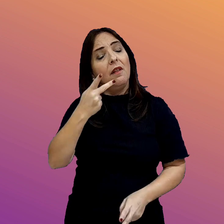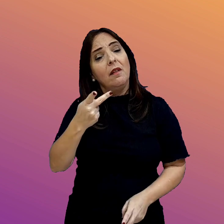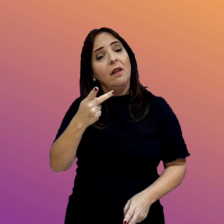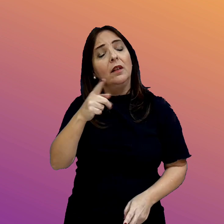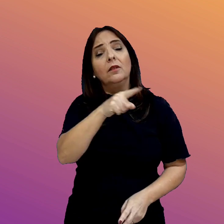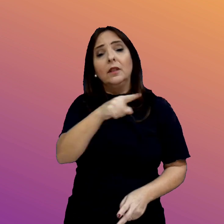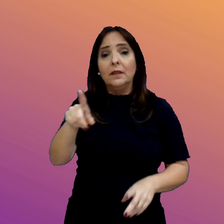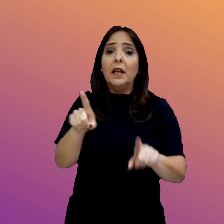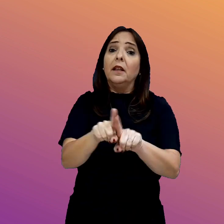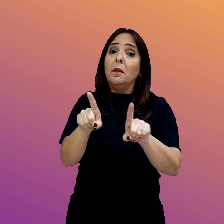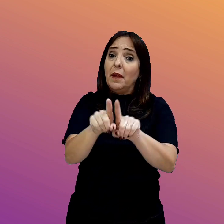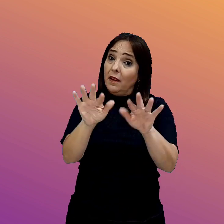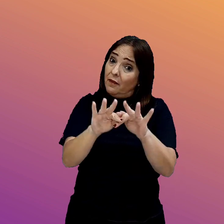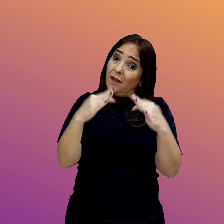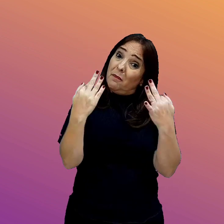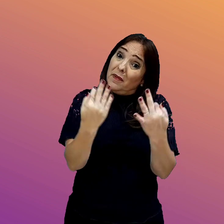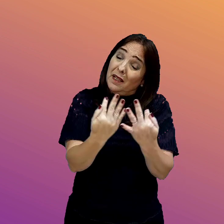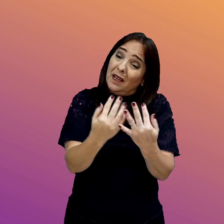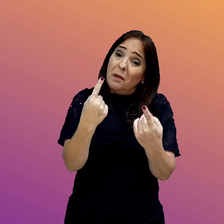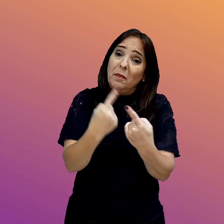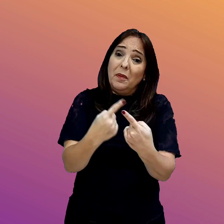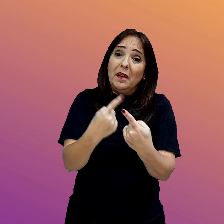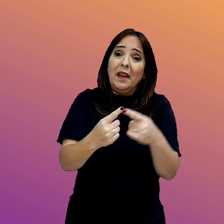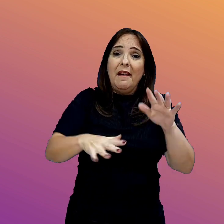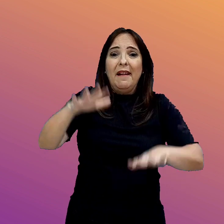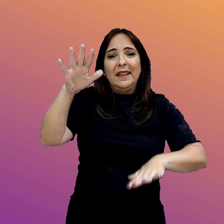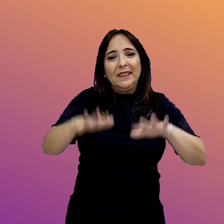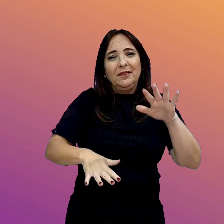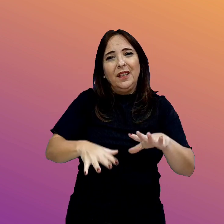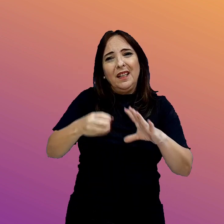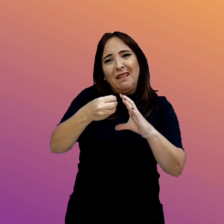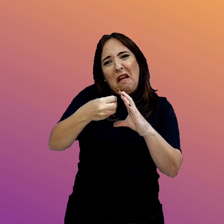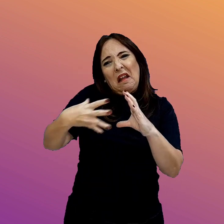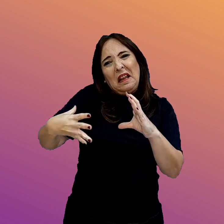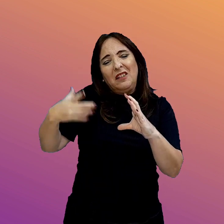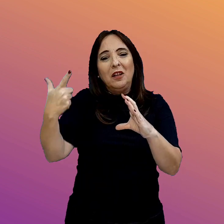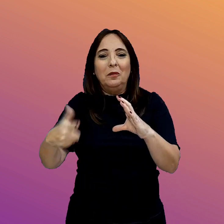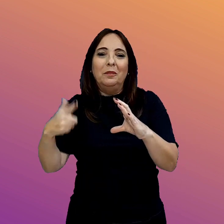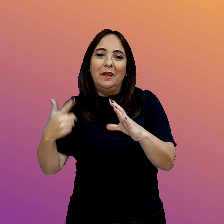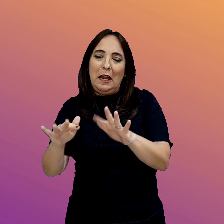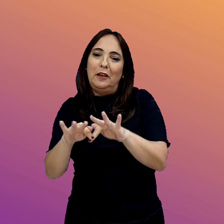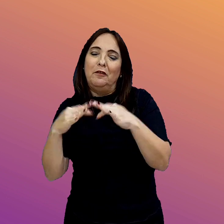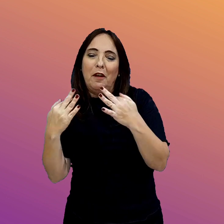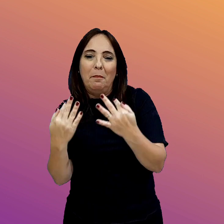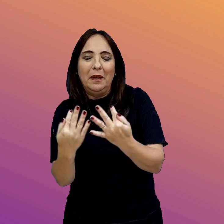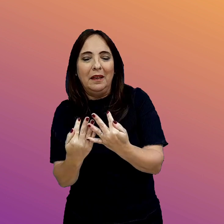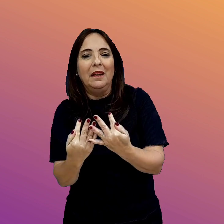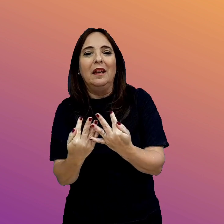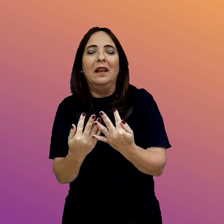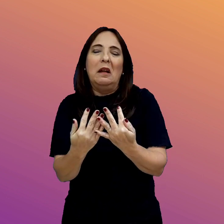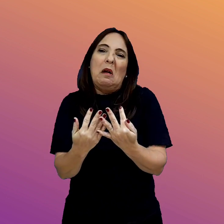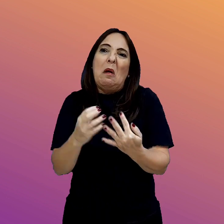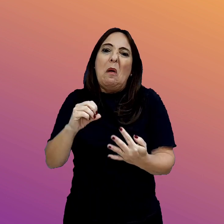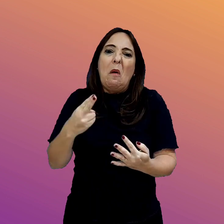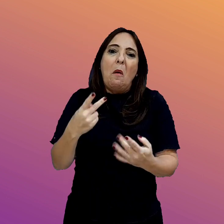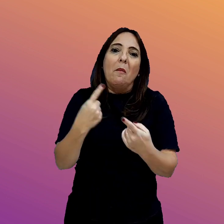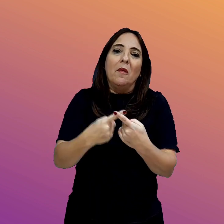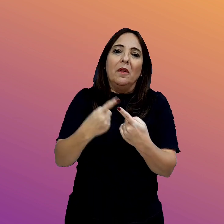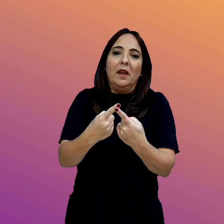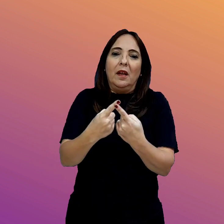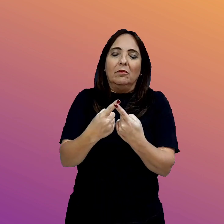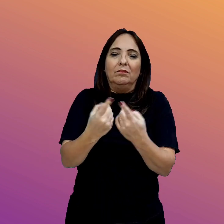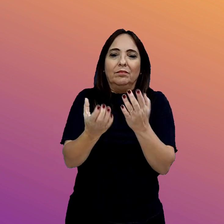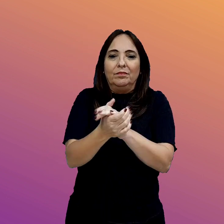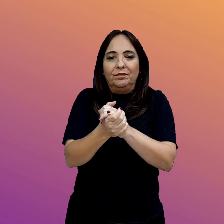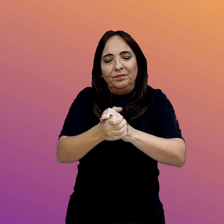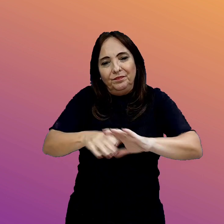família, porque às vezes se sentem descaracterizados da família, né? Ou porque passaram por um divórcio, ou porque